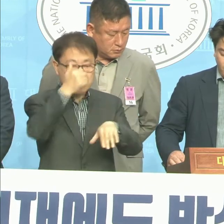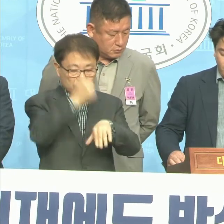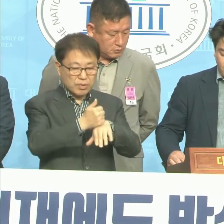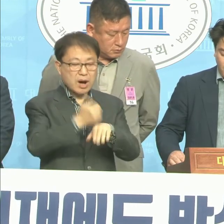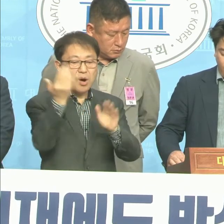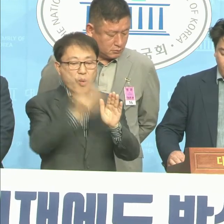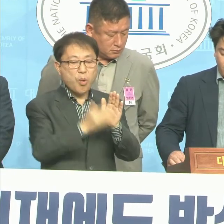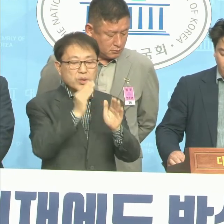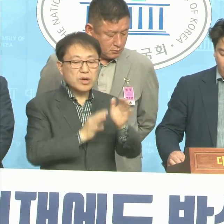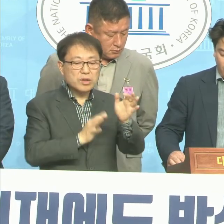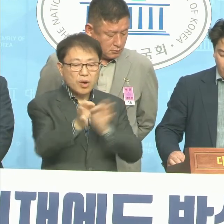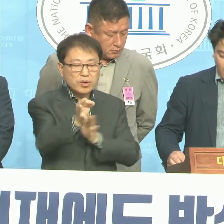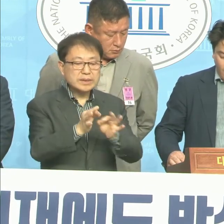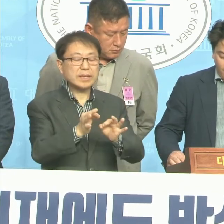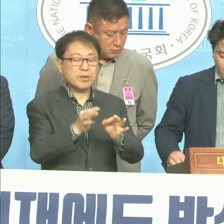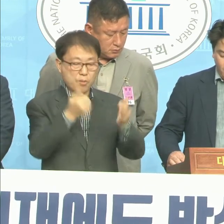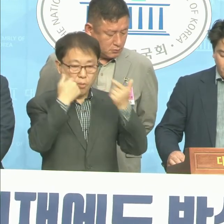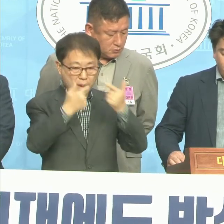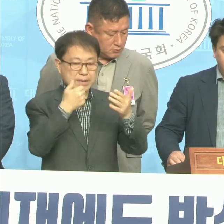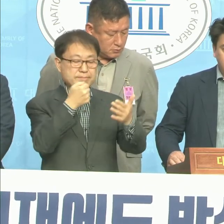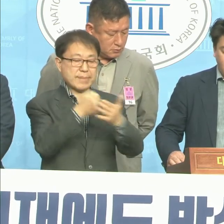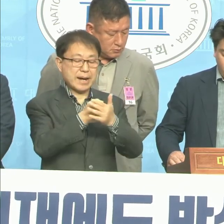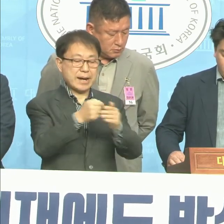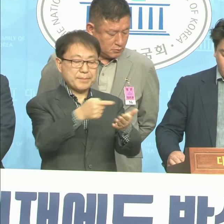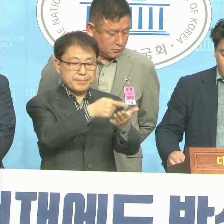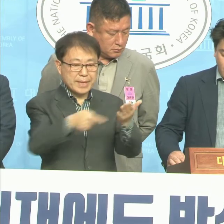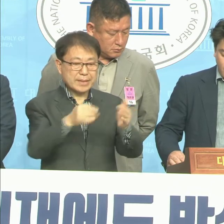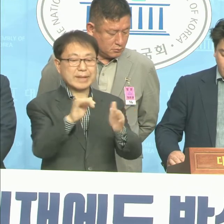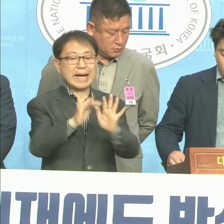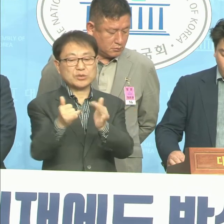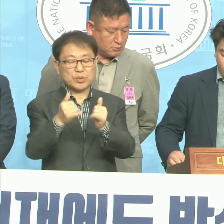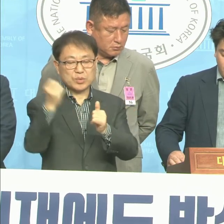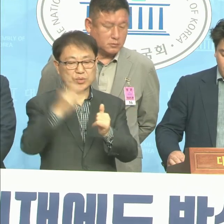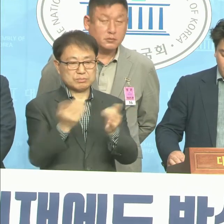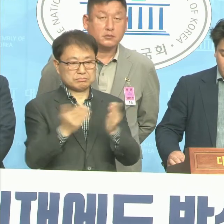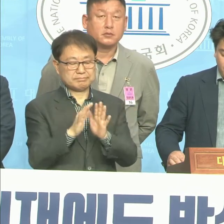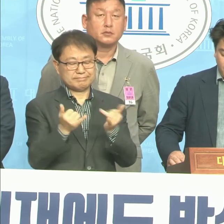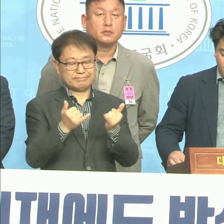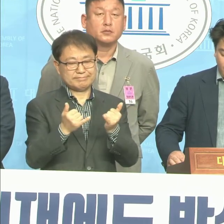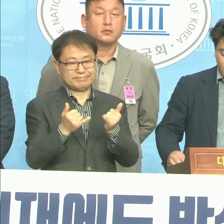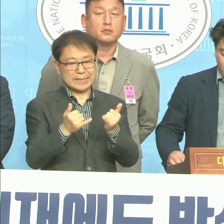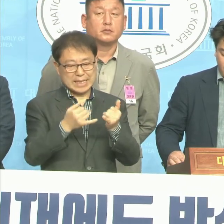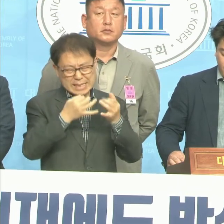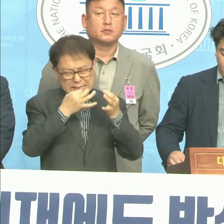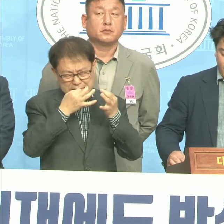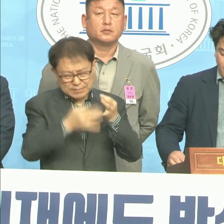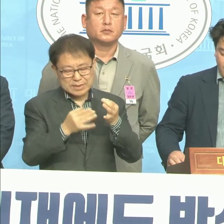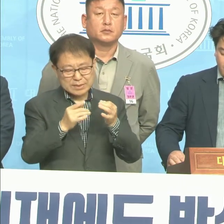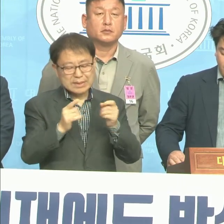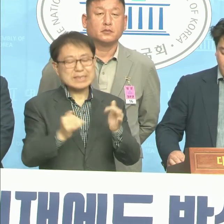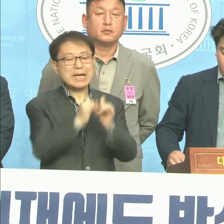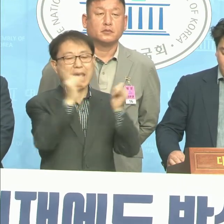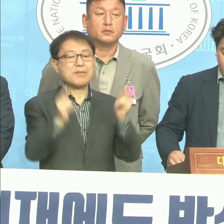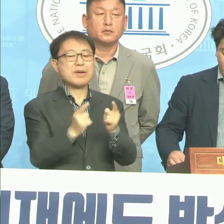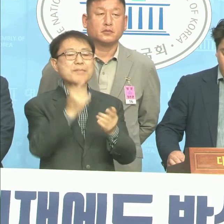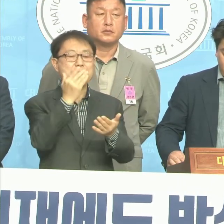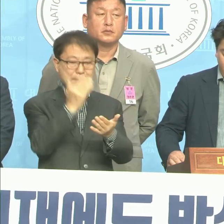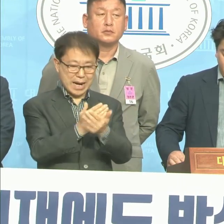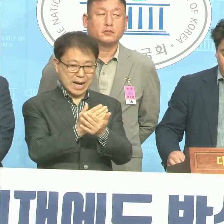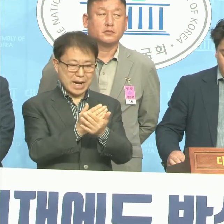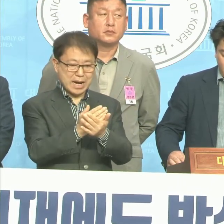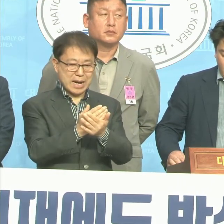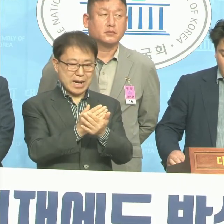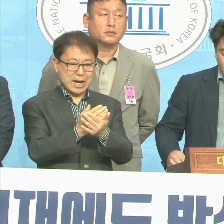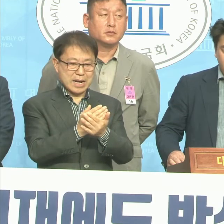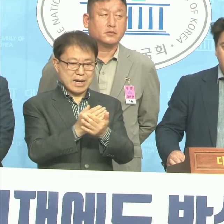공정 경자가 확정되어 p 업 차와 그 가족들 그리고 노동자들 까지 힘든 삶에서 벗어나 정상적인 삶을